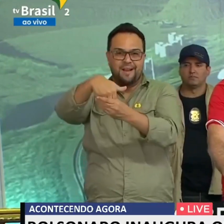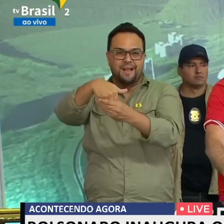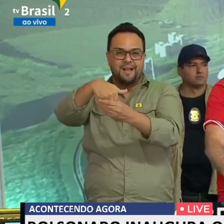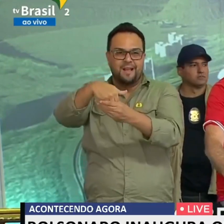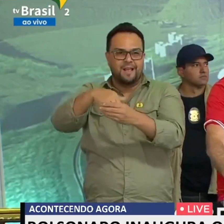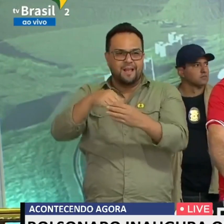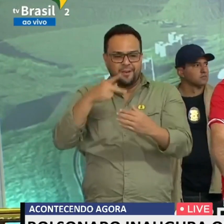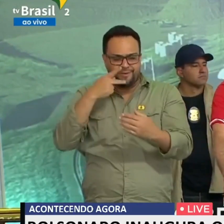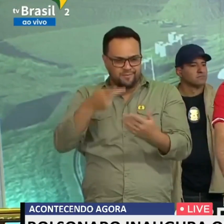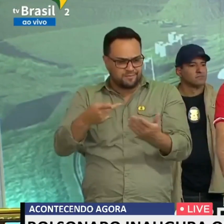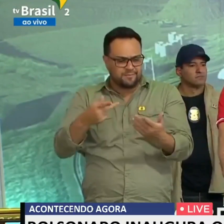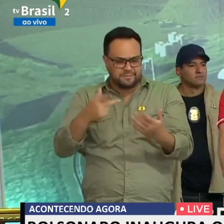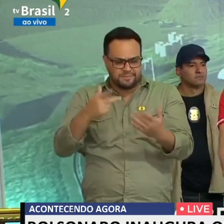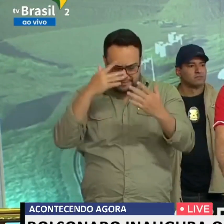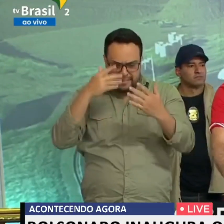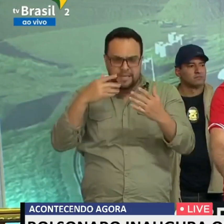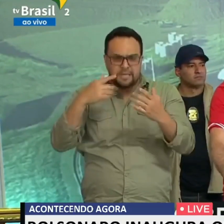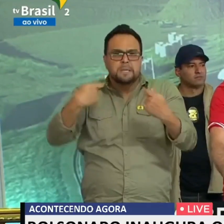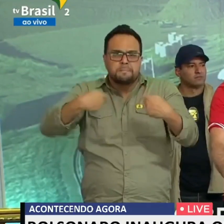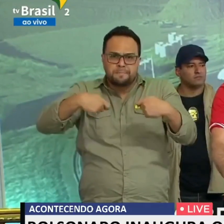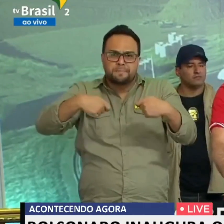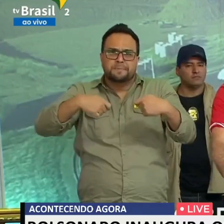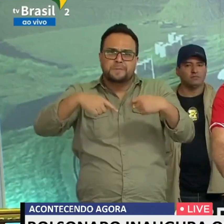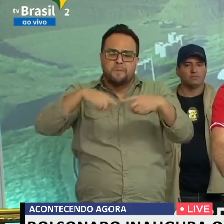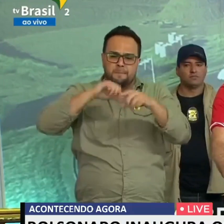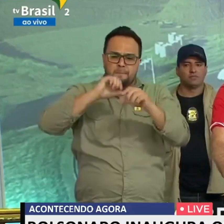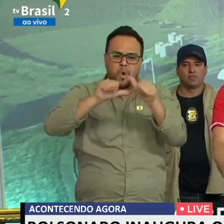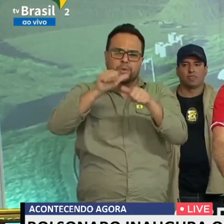mudar o destino do Brasil.